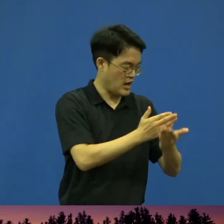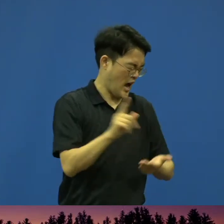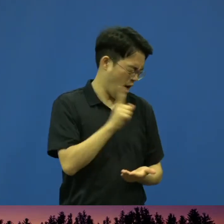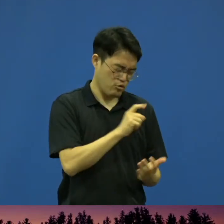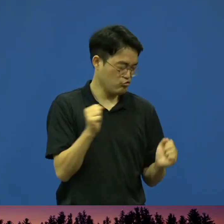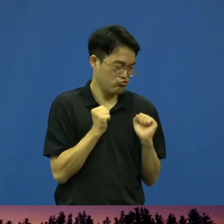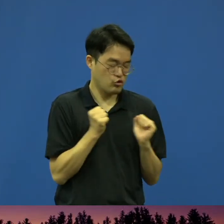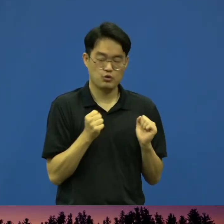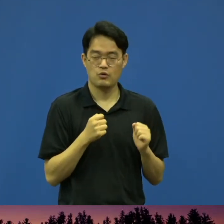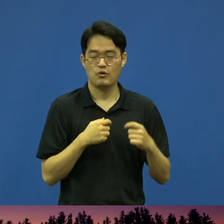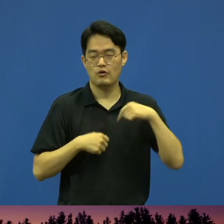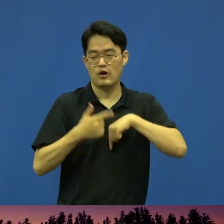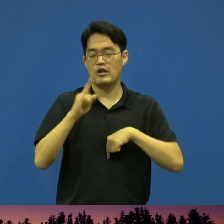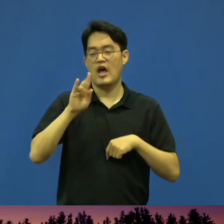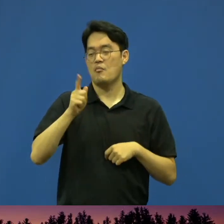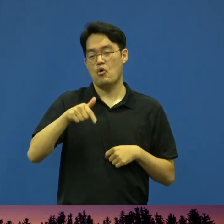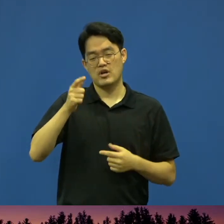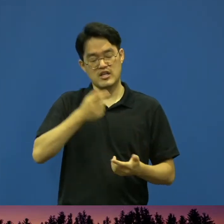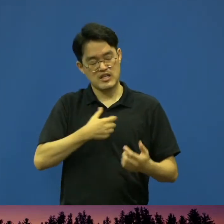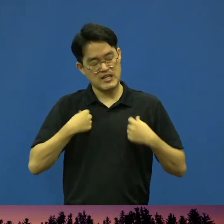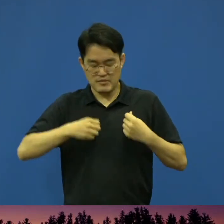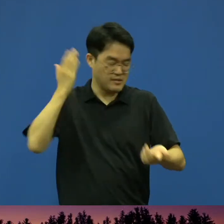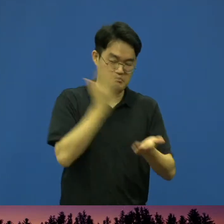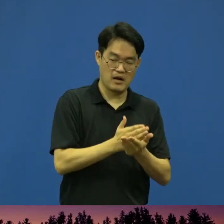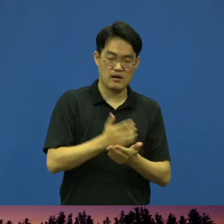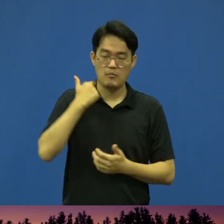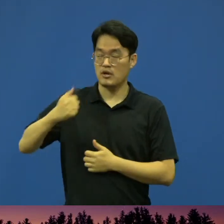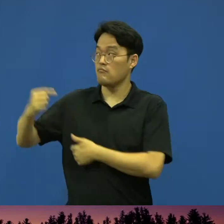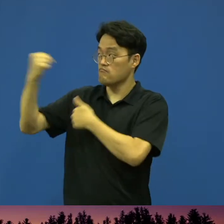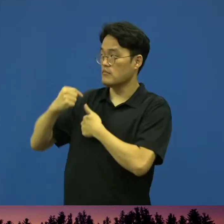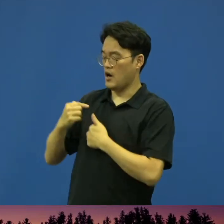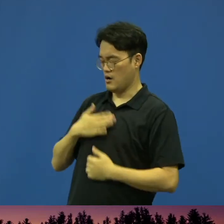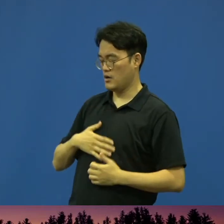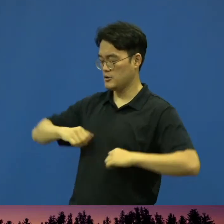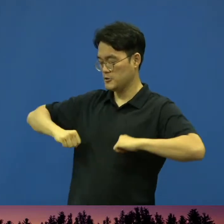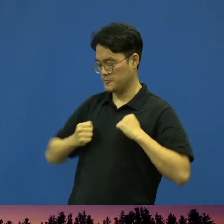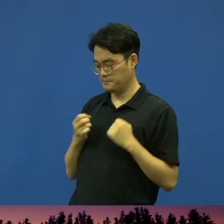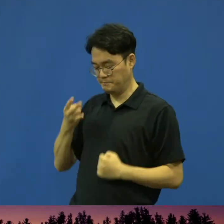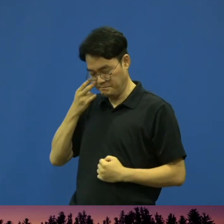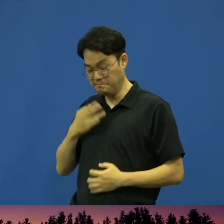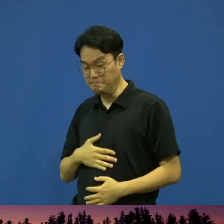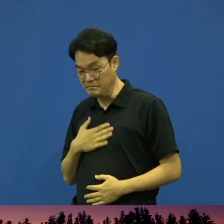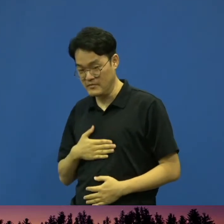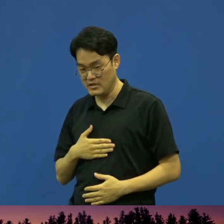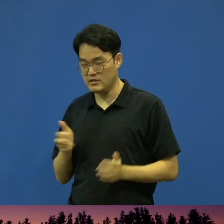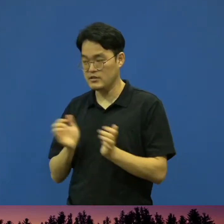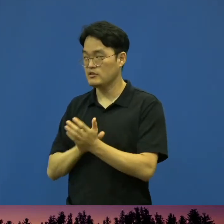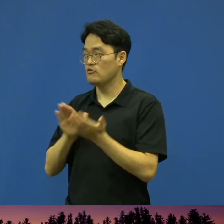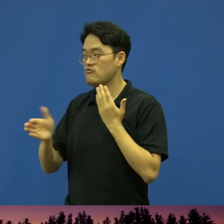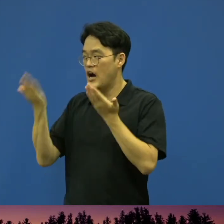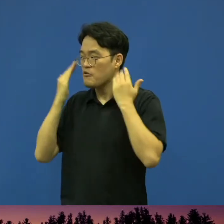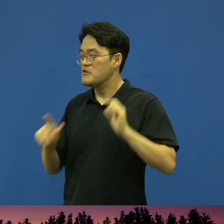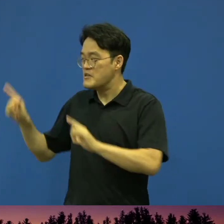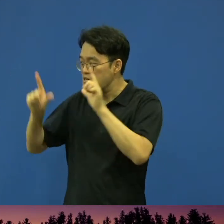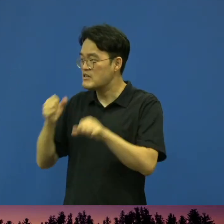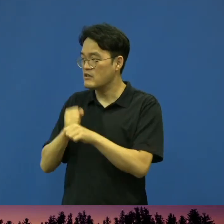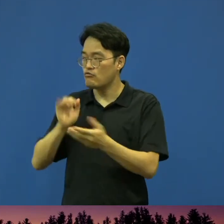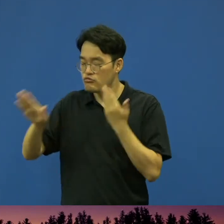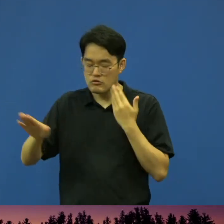입지 않고 아버지의 가르침에 순종하며 학창 시절을 보냈습니다. 강원도에 가서 내복을 2개씩